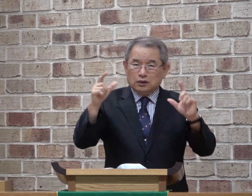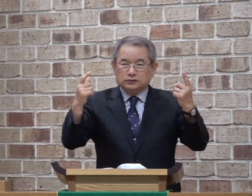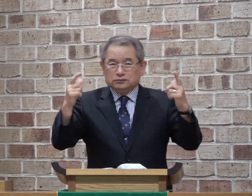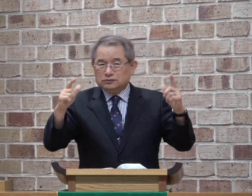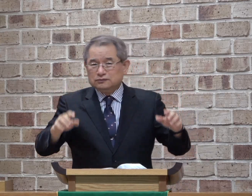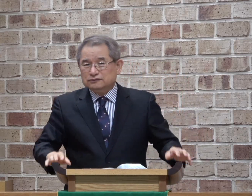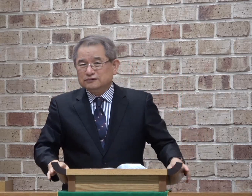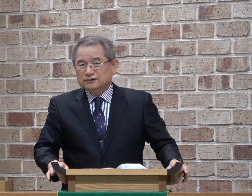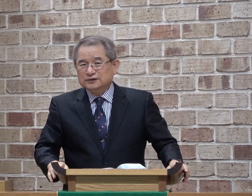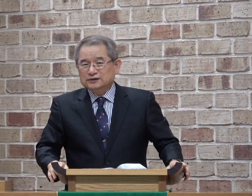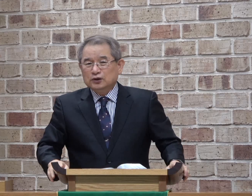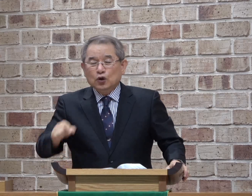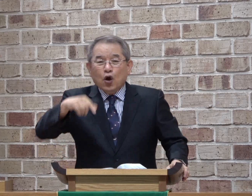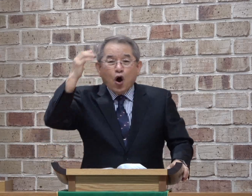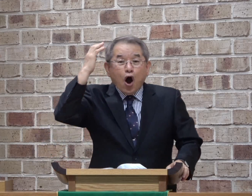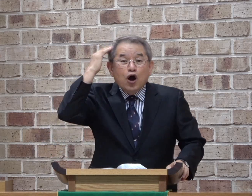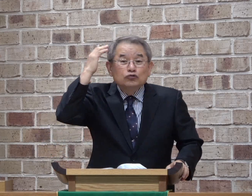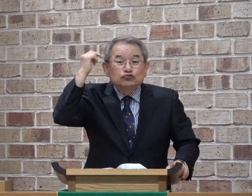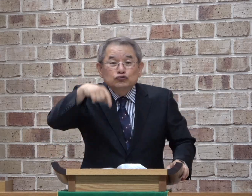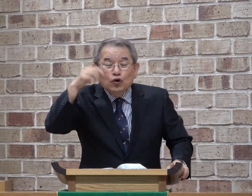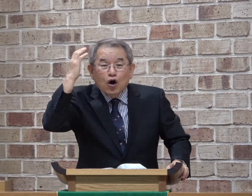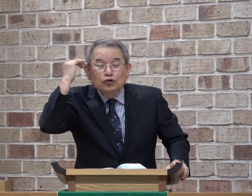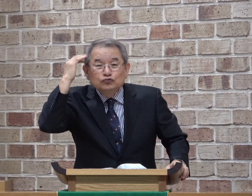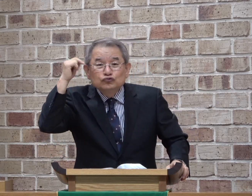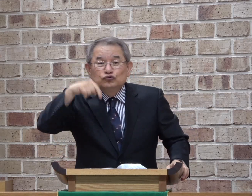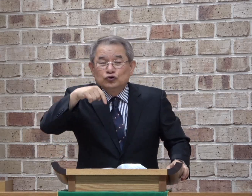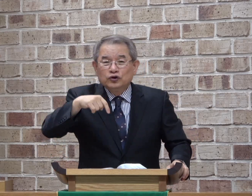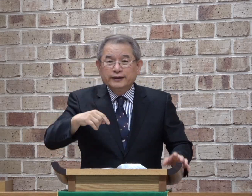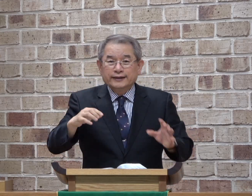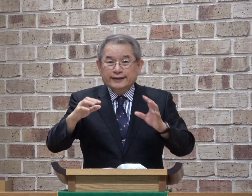여러분 그냥 간과하지 마십시오.